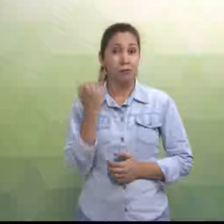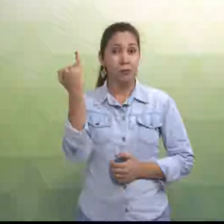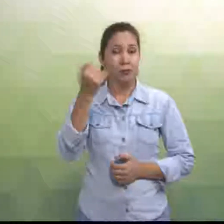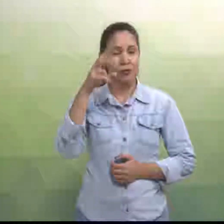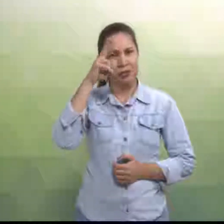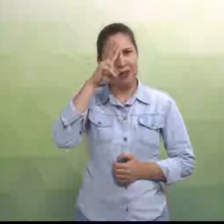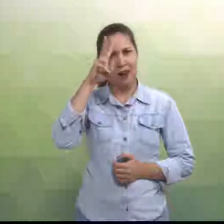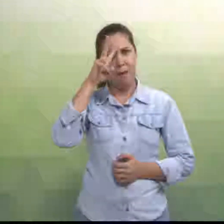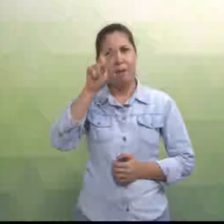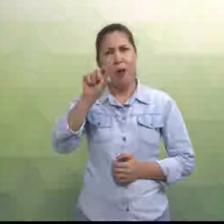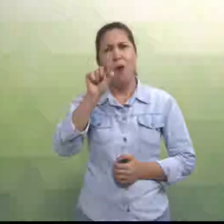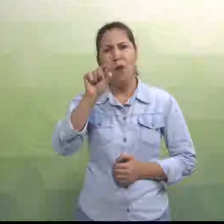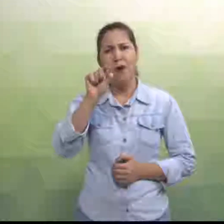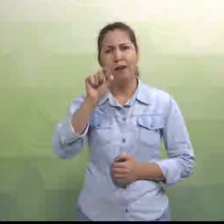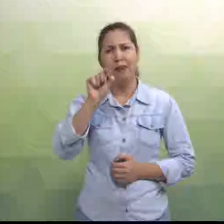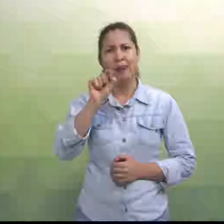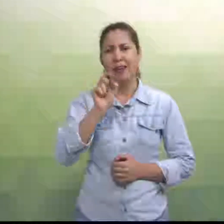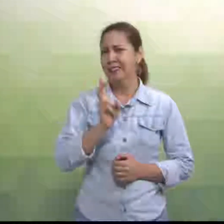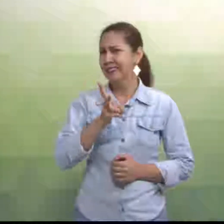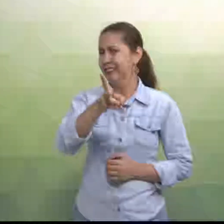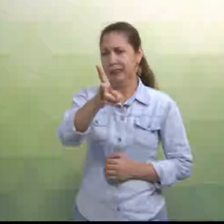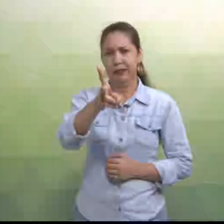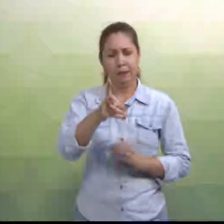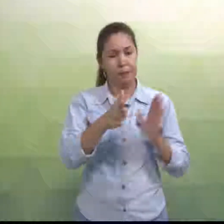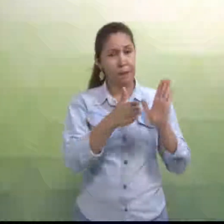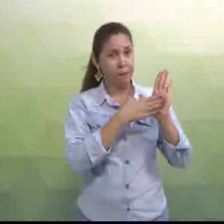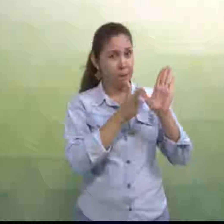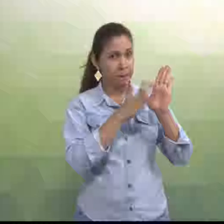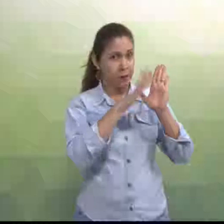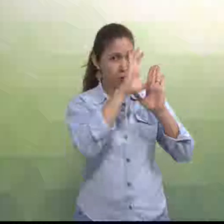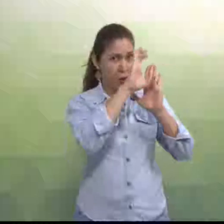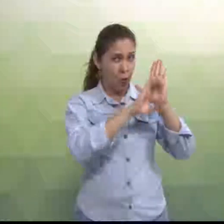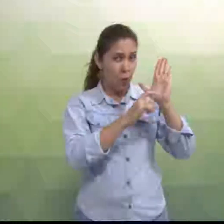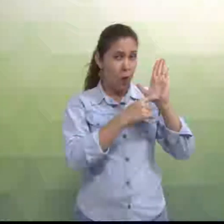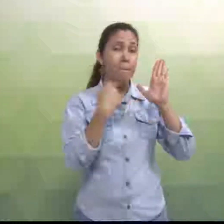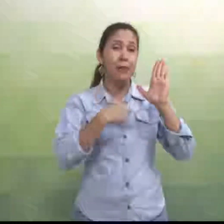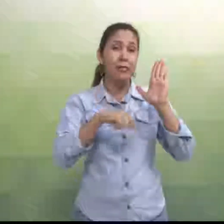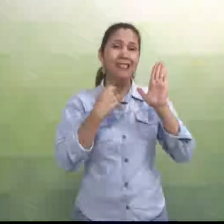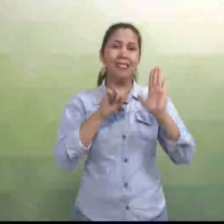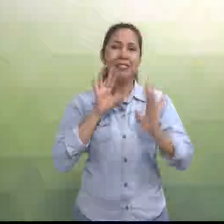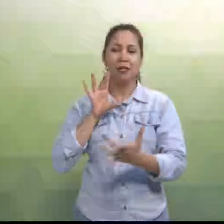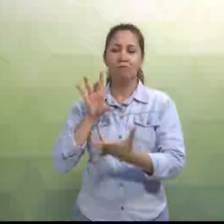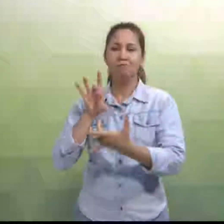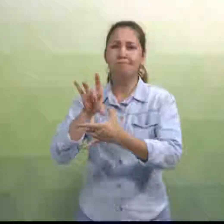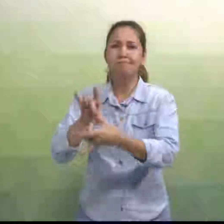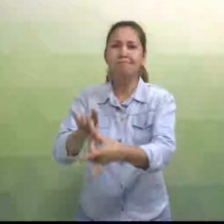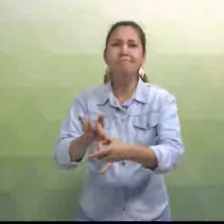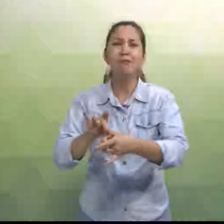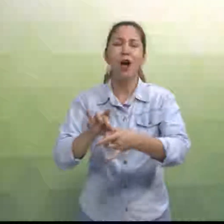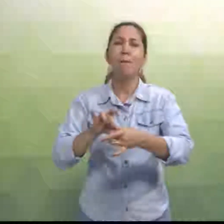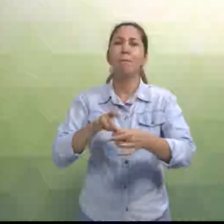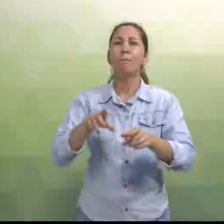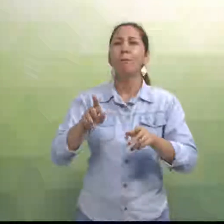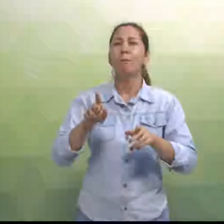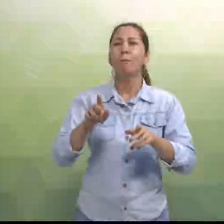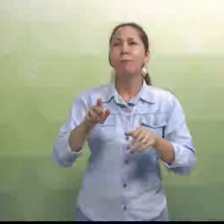É importante lembrar que o currículo ele deve estar vinculado ao